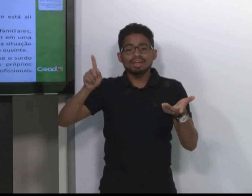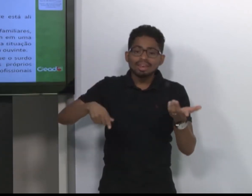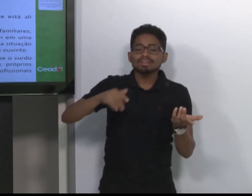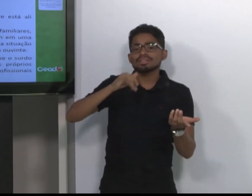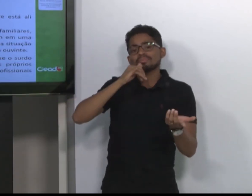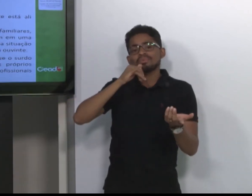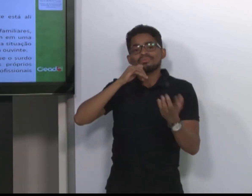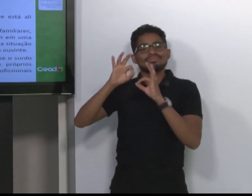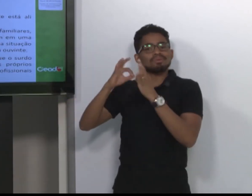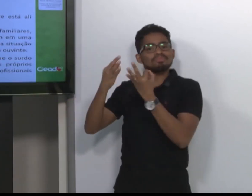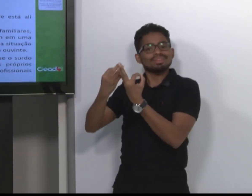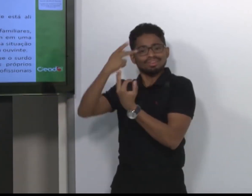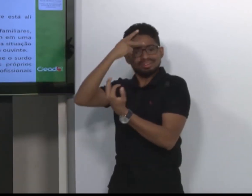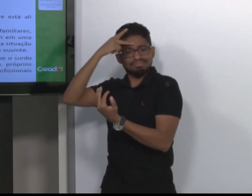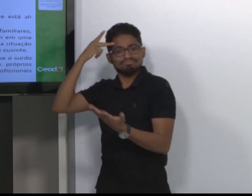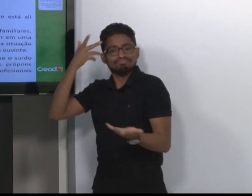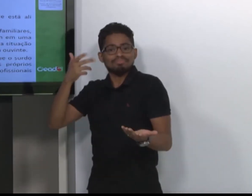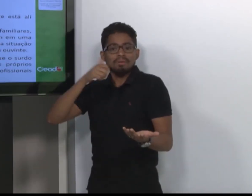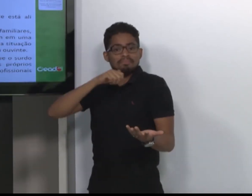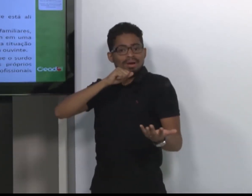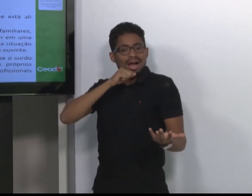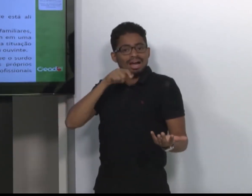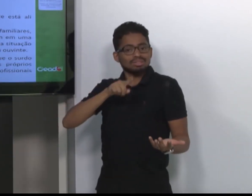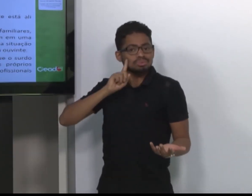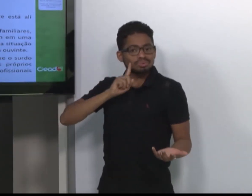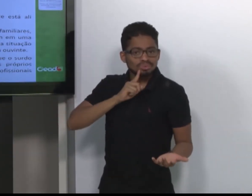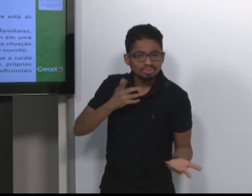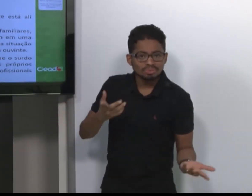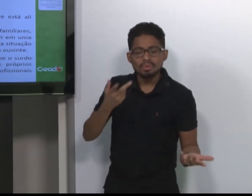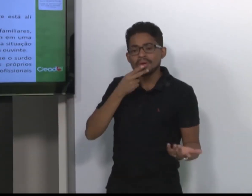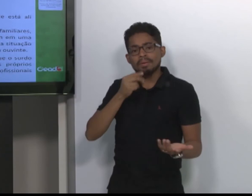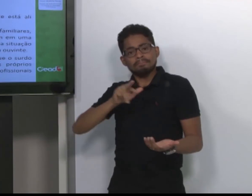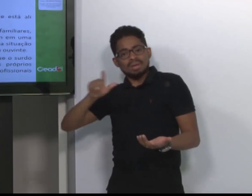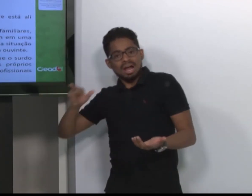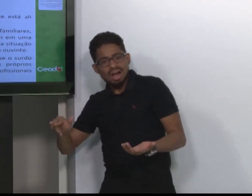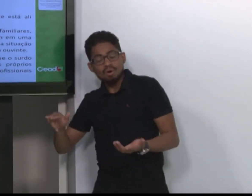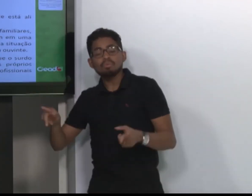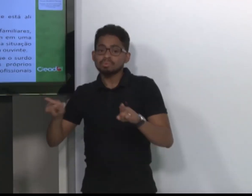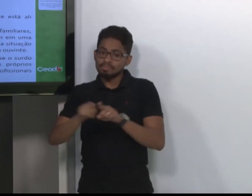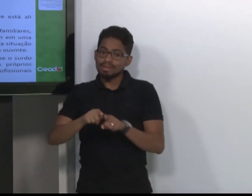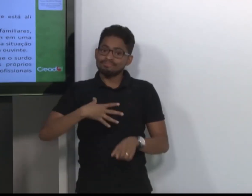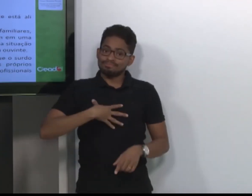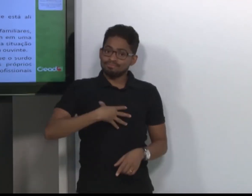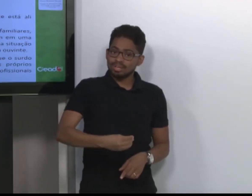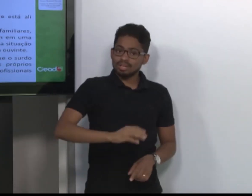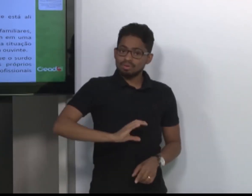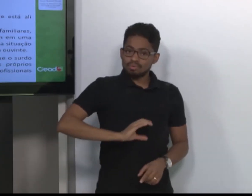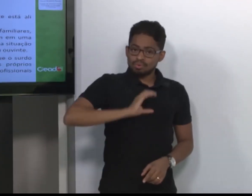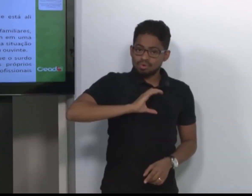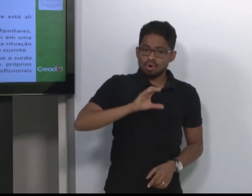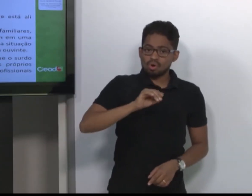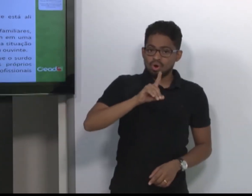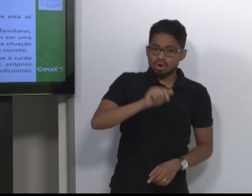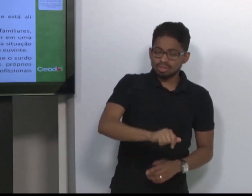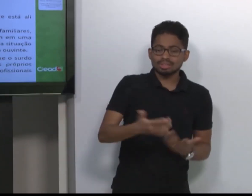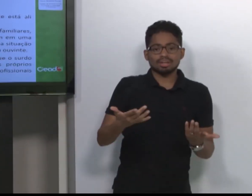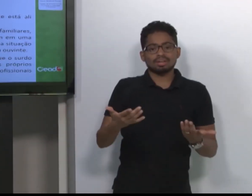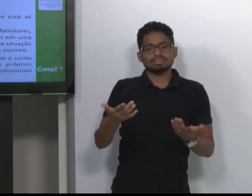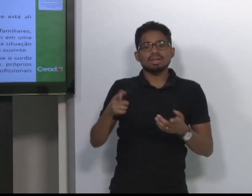E quem eram esses tradutores-intérpretes? Geralmente os familiares, a mãe do surdo, o pai do surdo, ou o